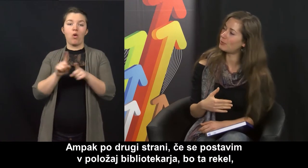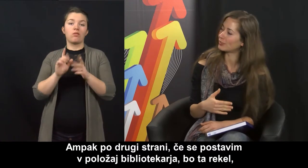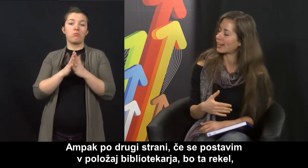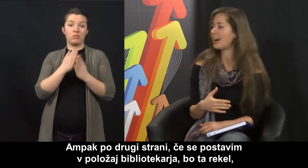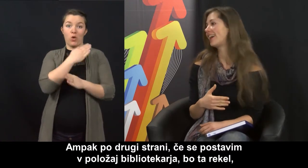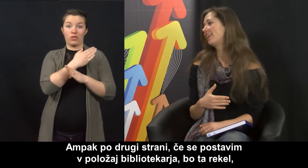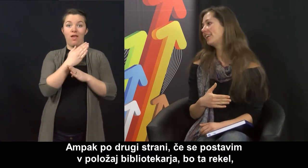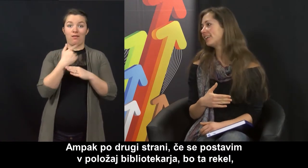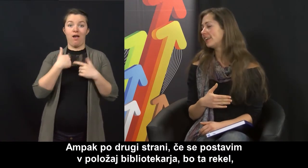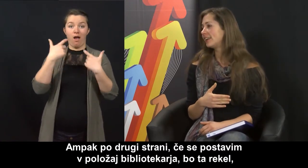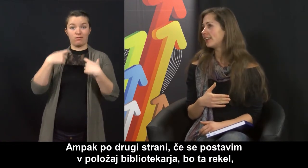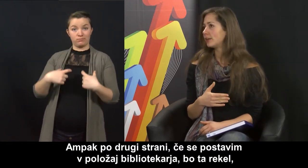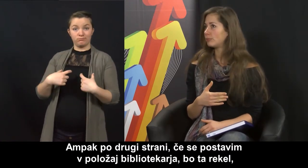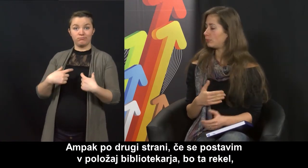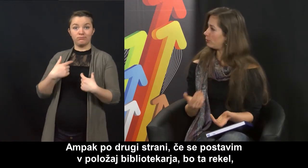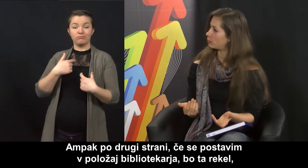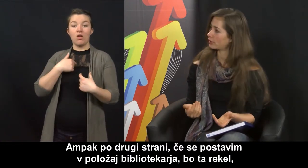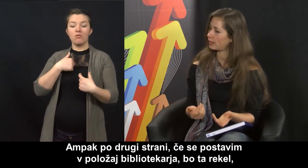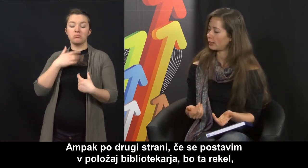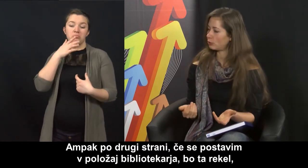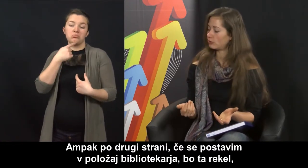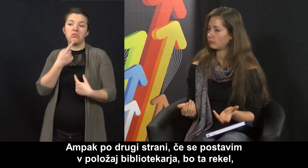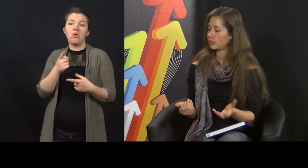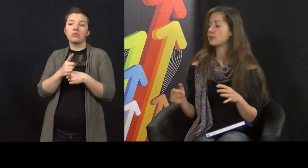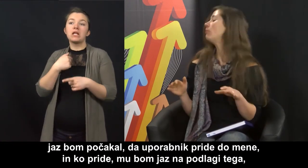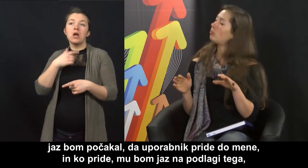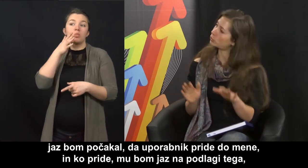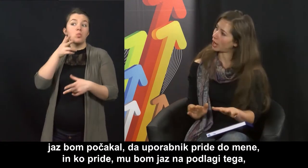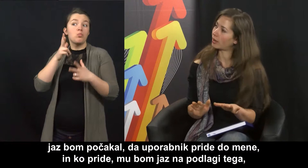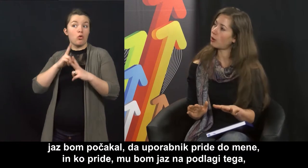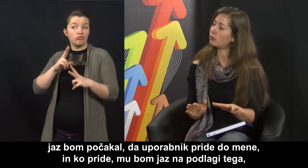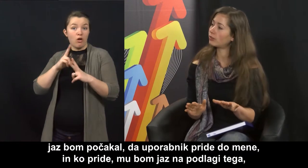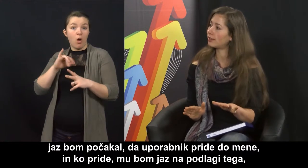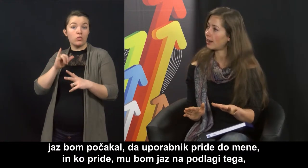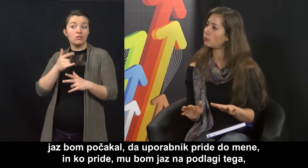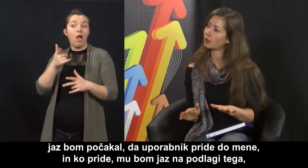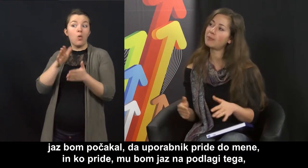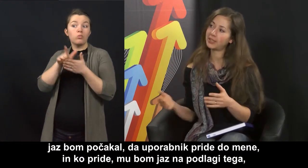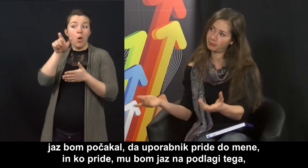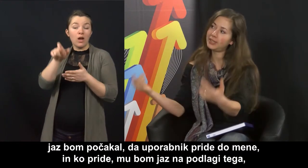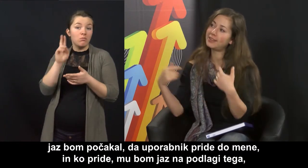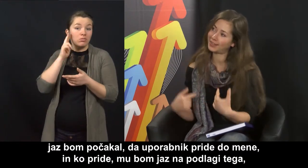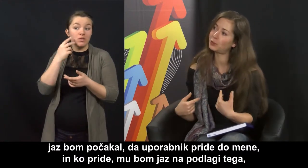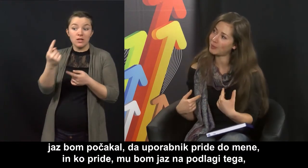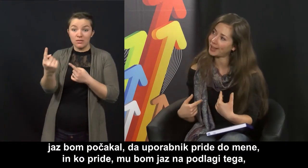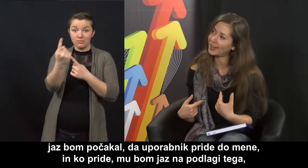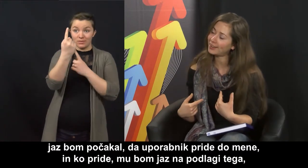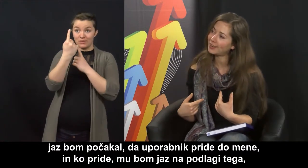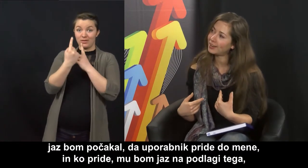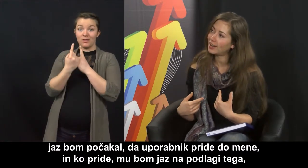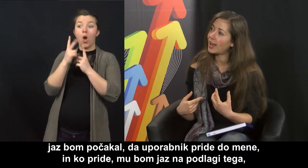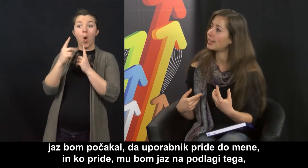pozicijo bibliotekarja, bo bibliotekar rekel, jaz bom počakal, da uporabnik pride do